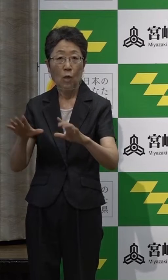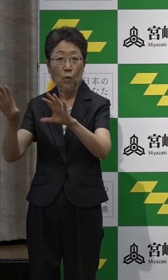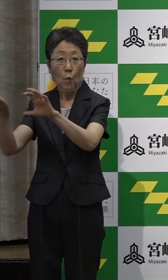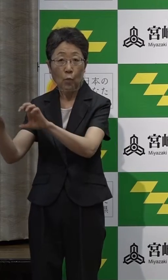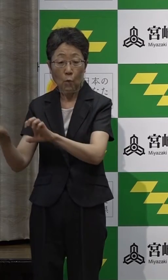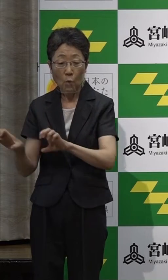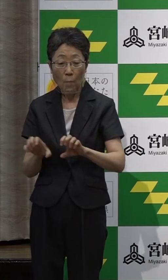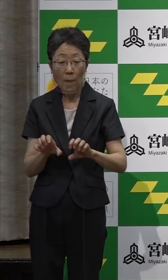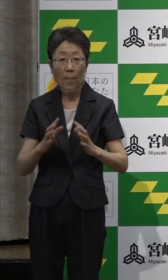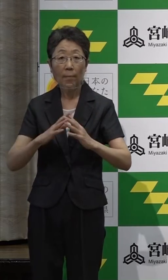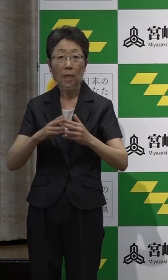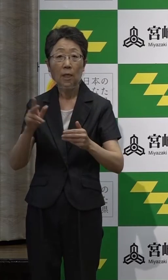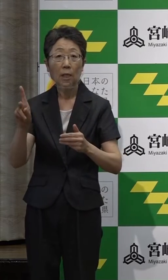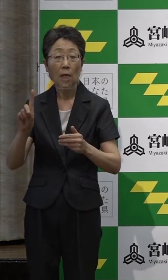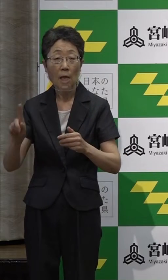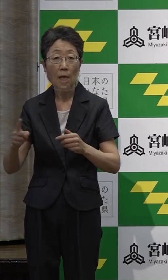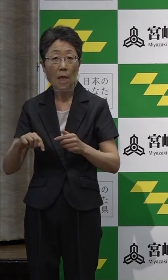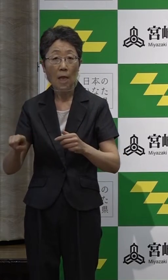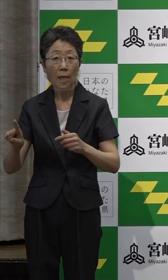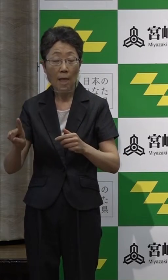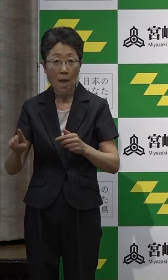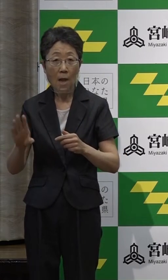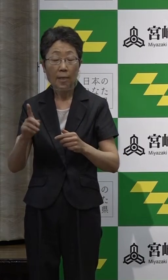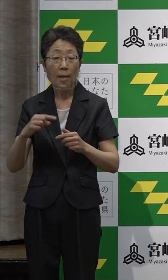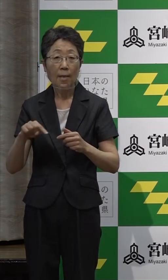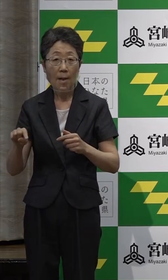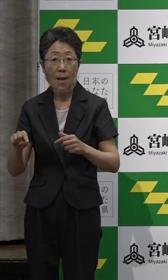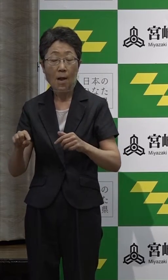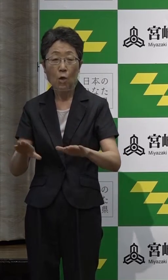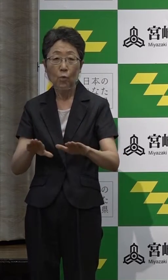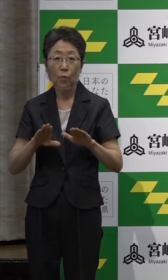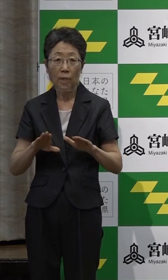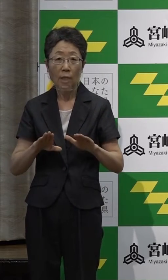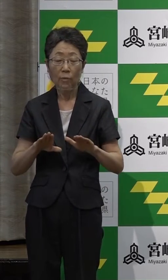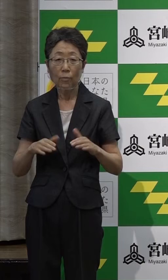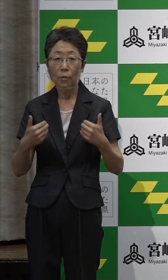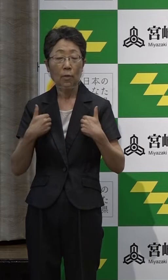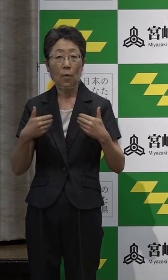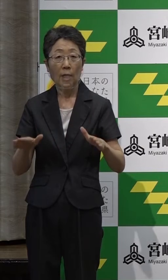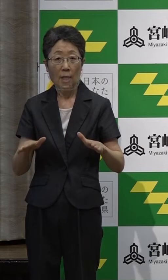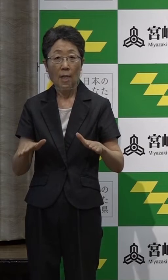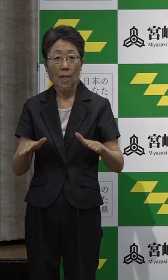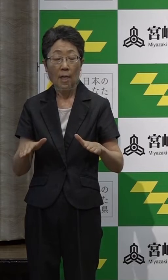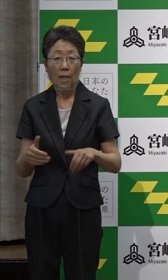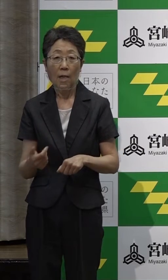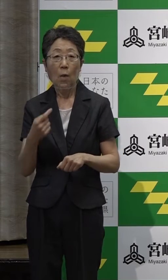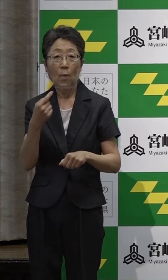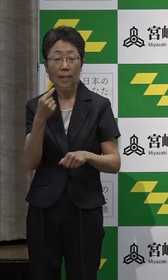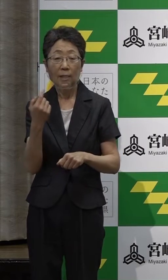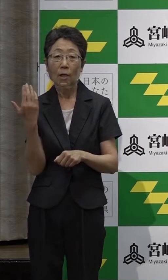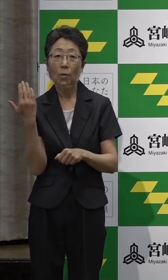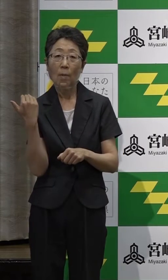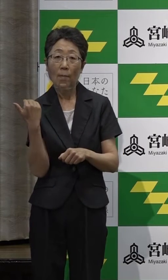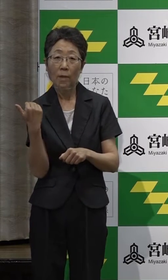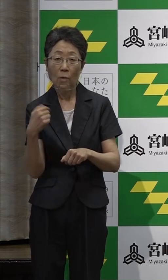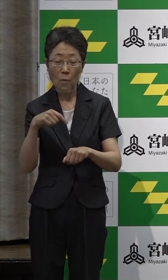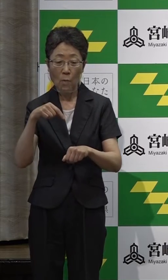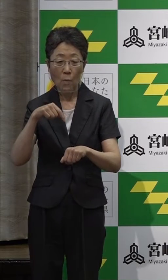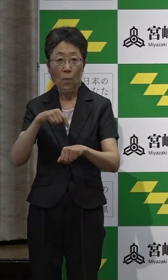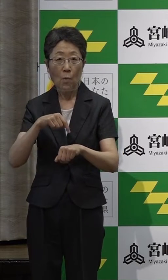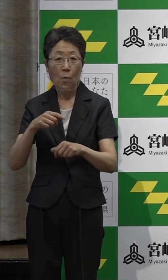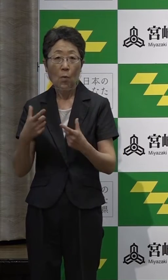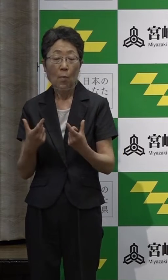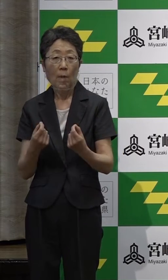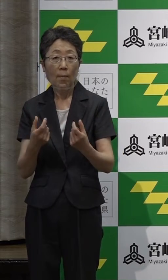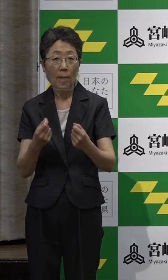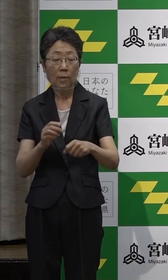ならない状況には本件はないということで、これまで通りの対応をするということを申し上げたところであります。お